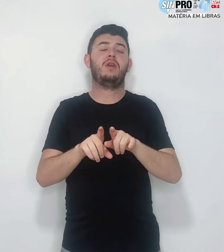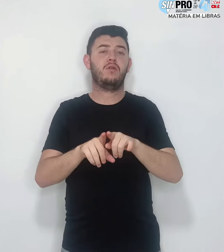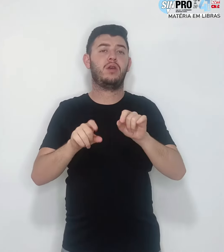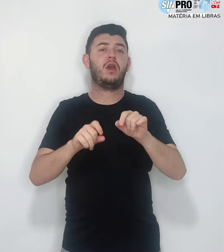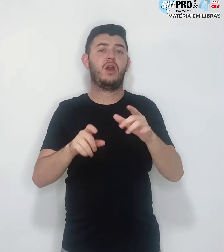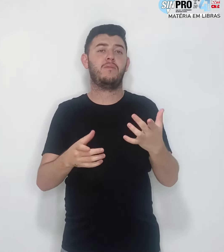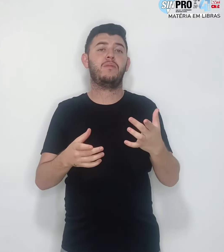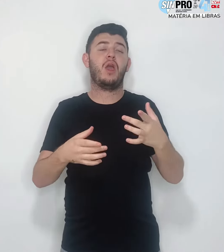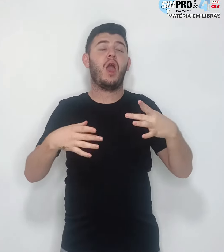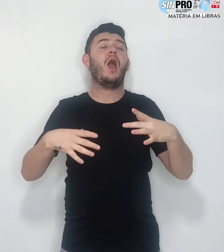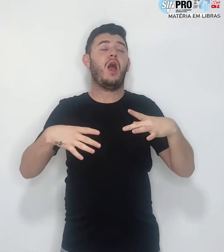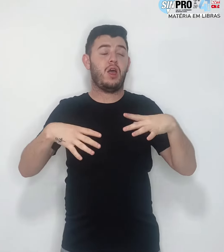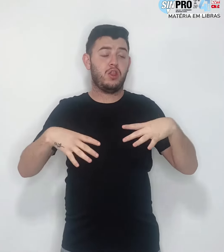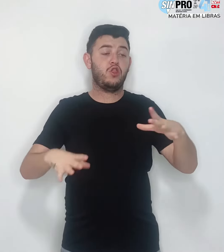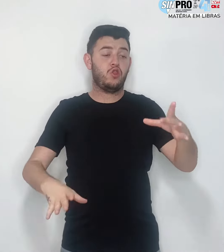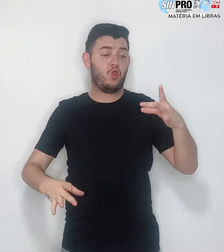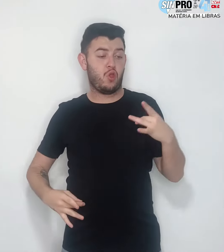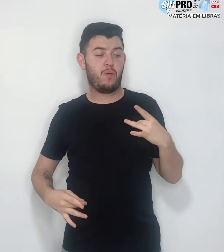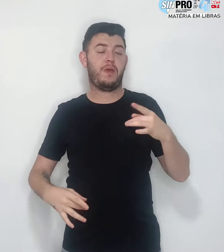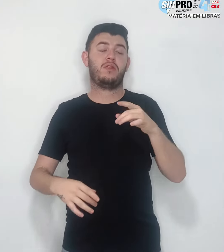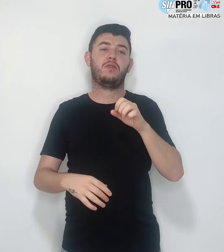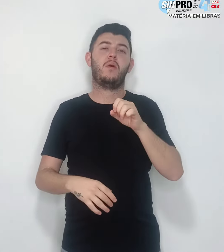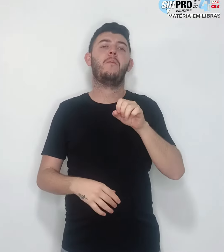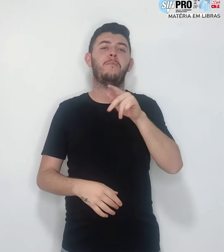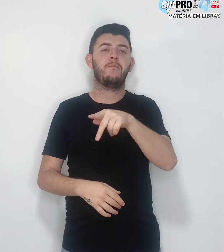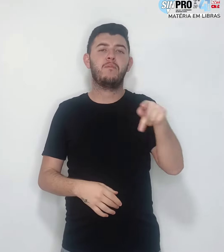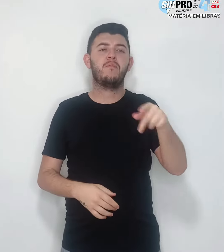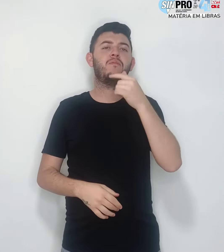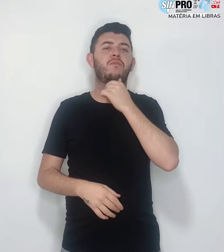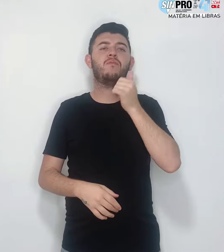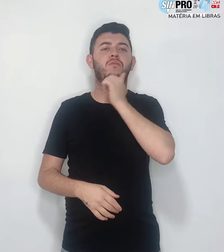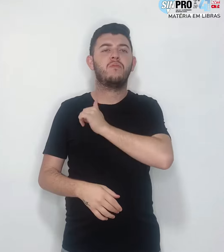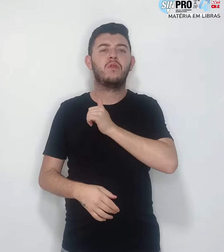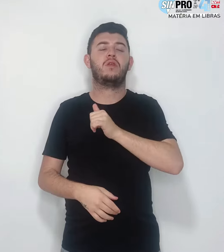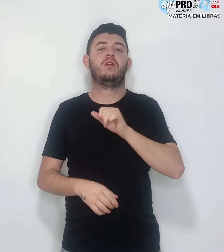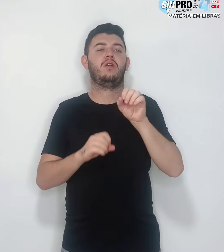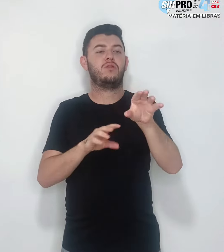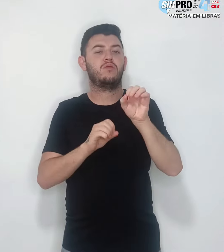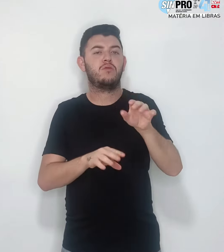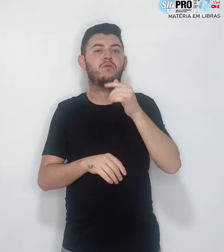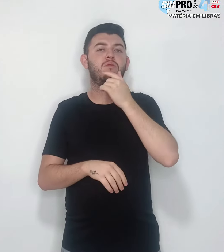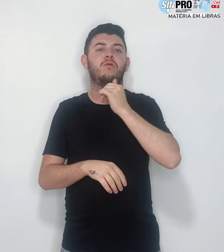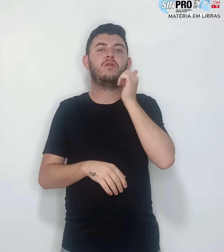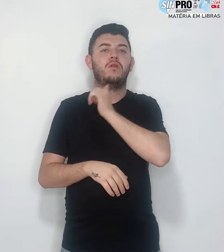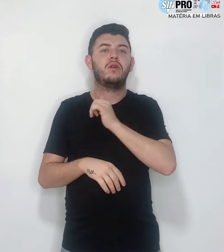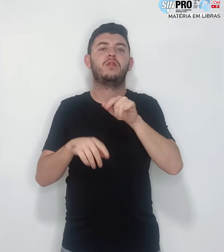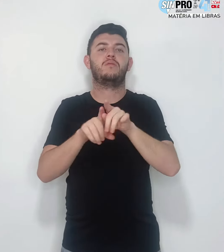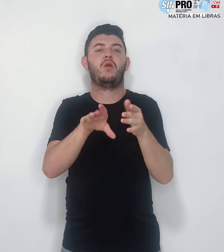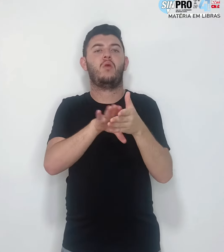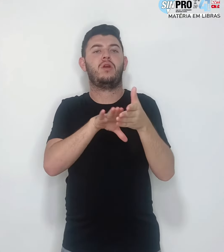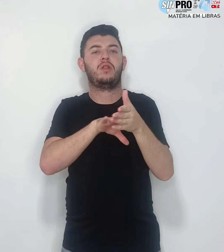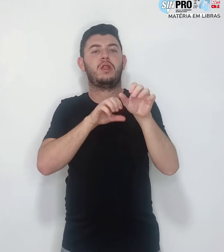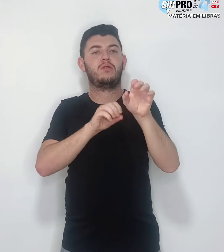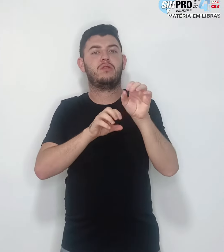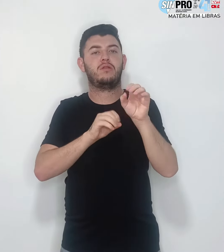orientadoras, orientadores educacionais, bandeira histórica do SimproDF. Em março